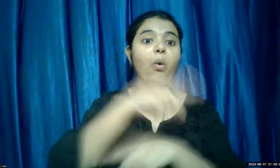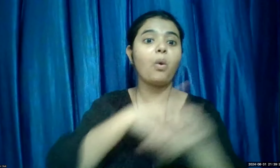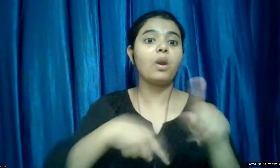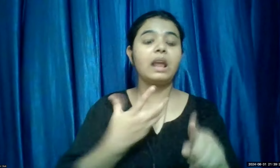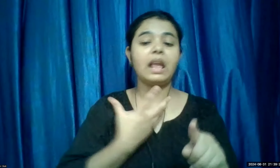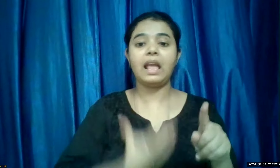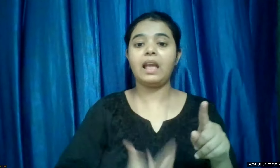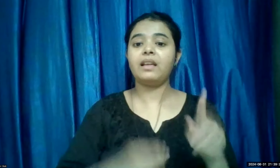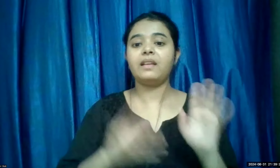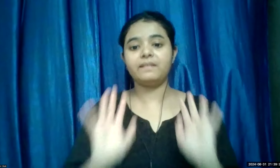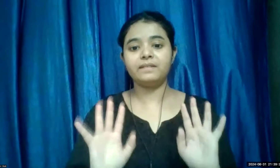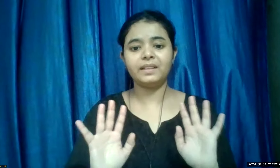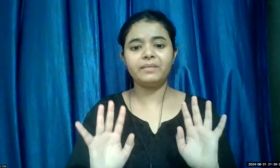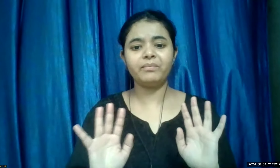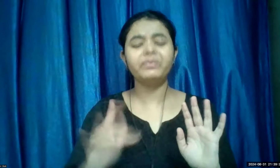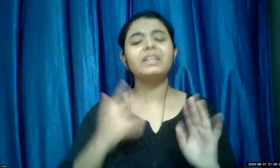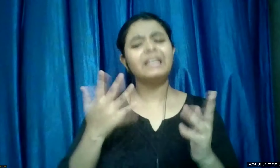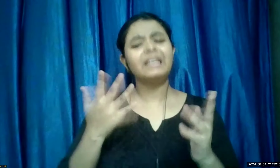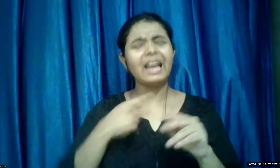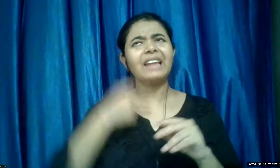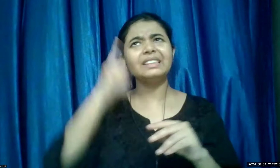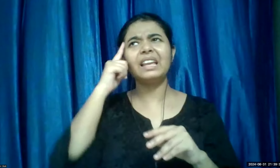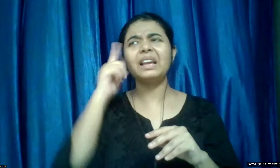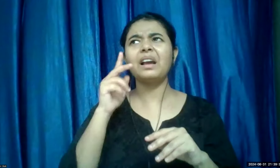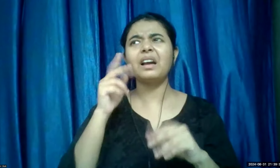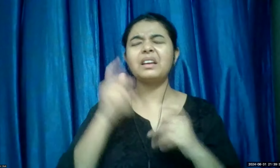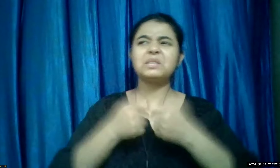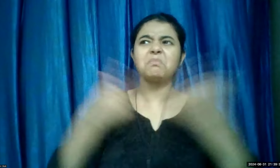बड़े से बड़ा रुपये पैसा वाला व्यक्ति,